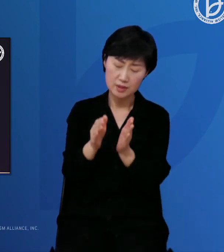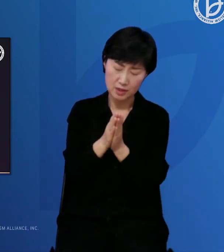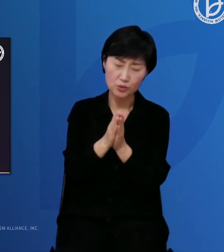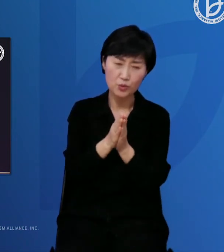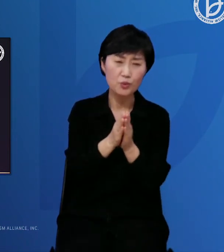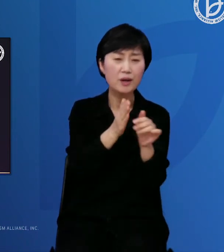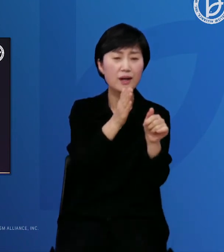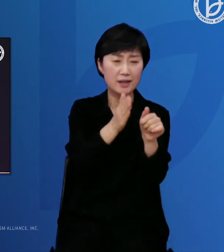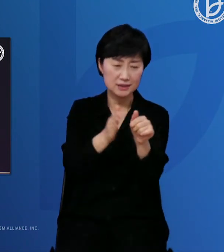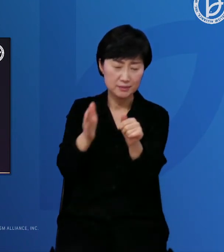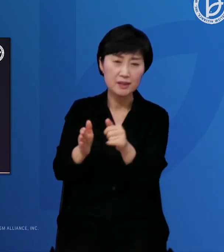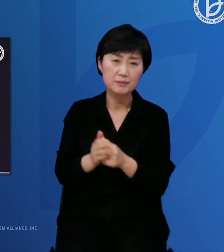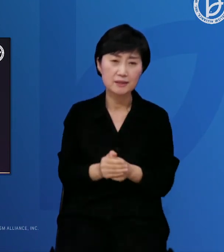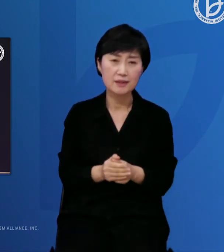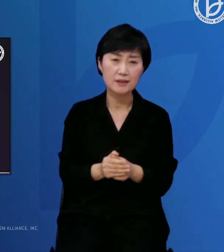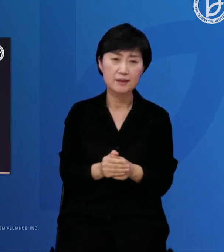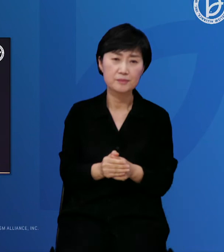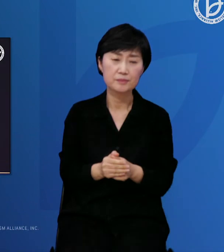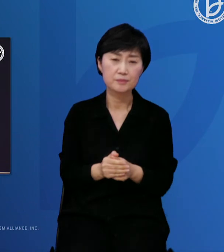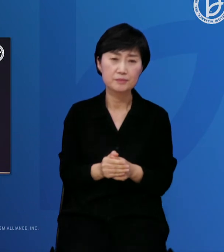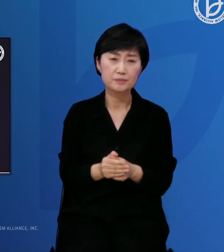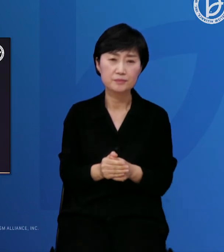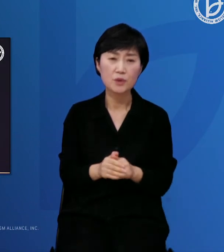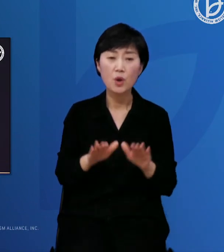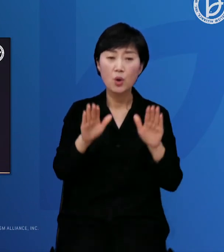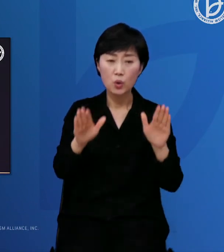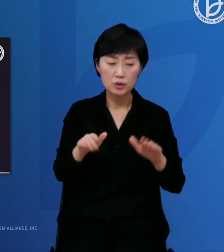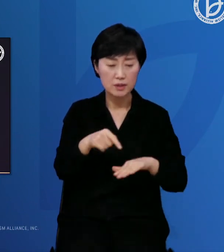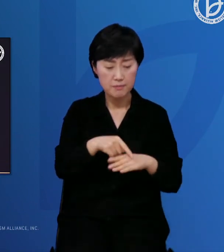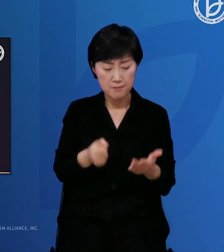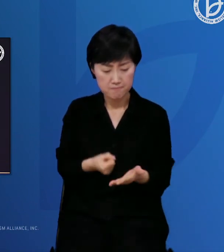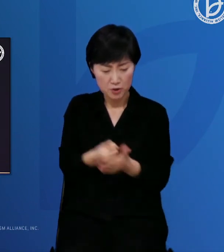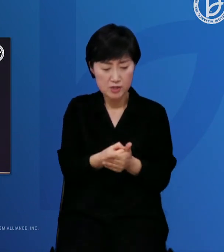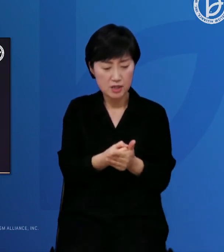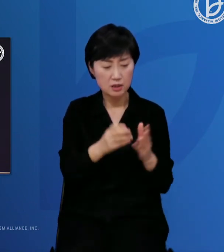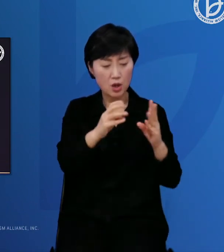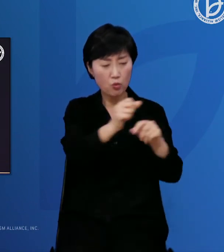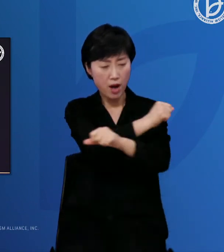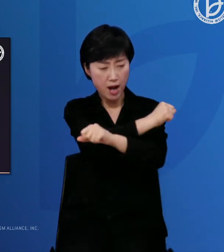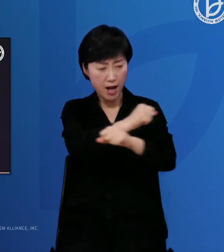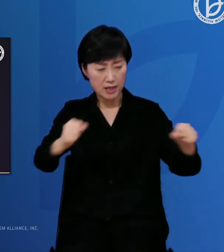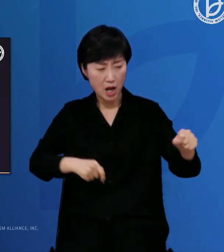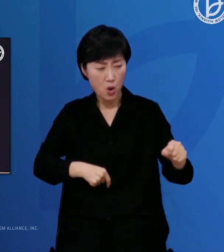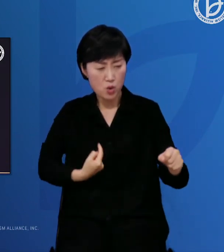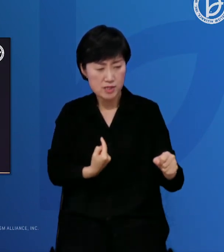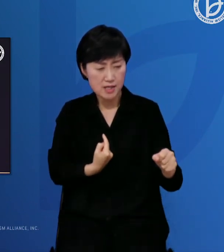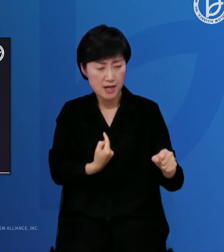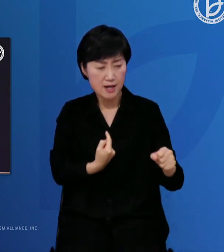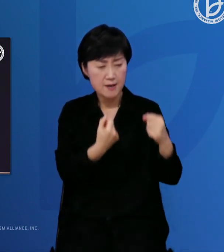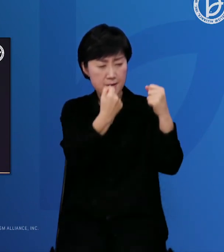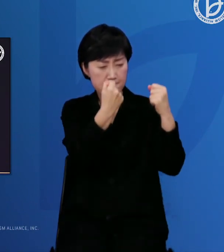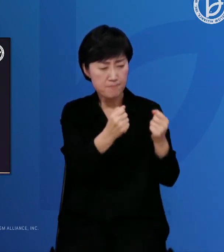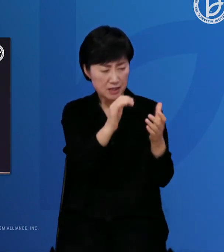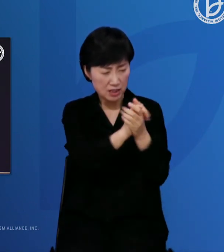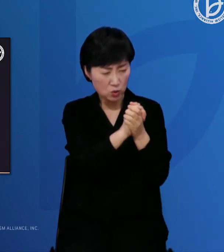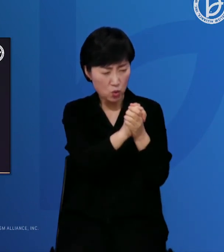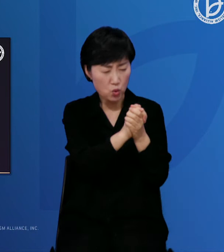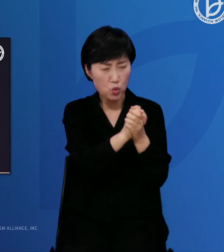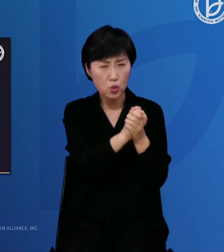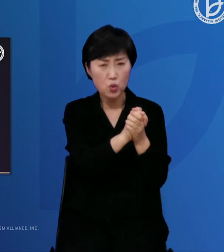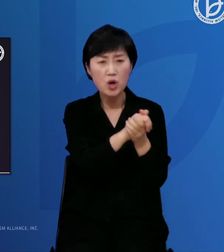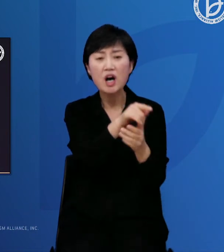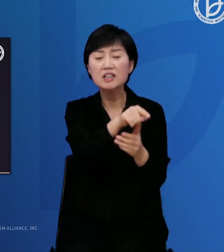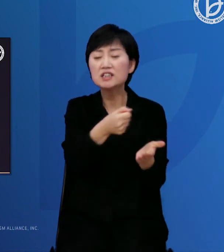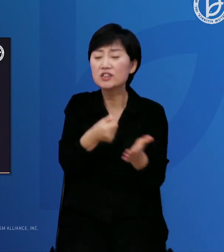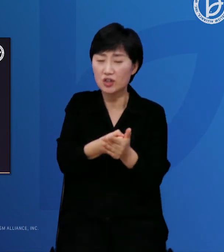pray for your children. 예, 광야의 결단의 시간을 가져라. Have that time to make a resolution in the wilderness 흑암세를 꺾을 준비를